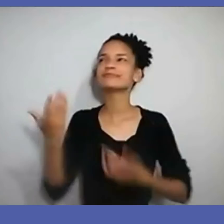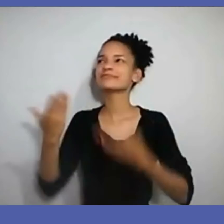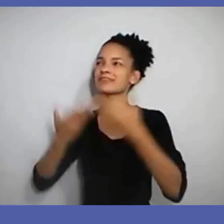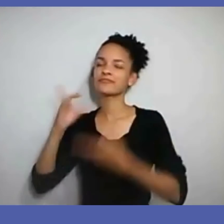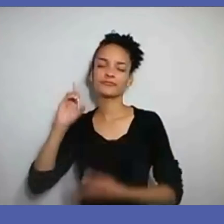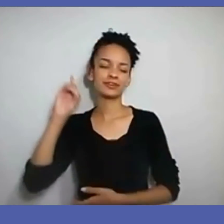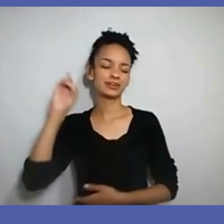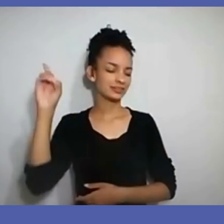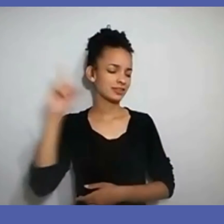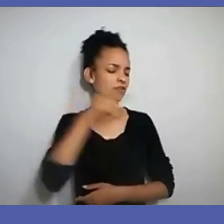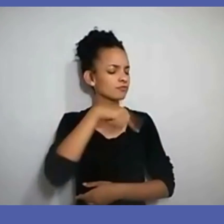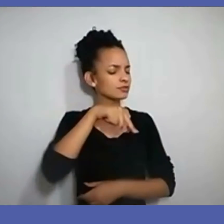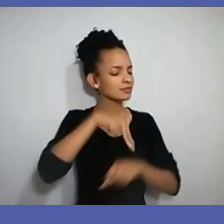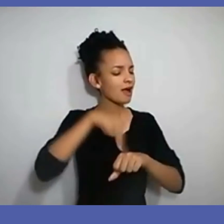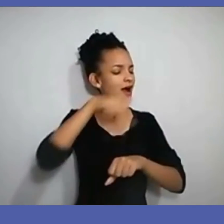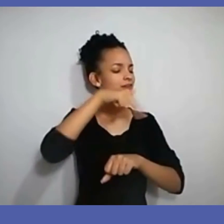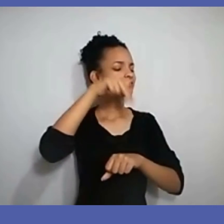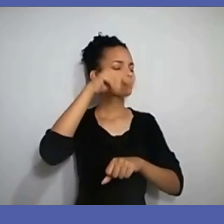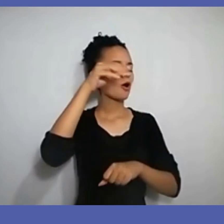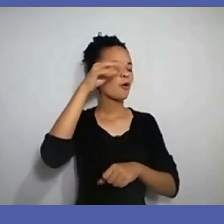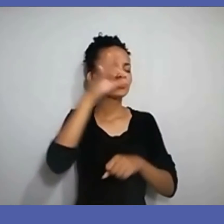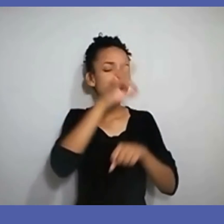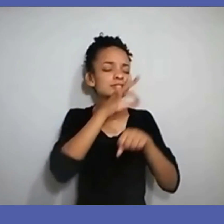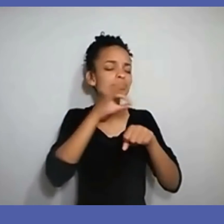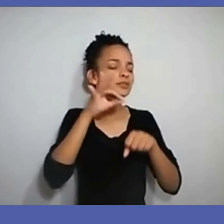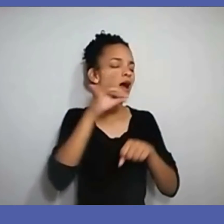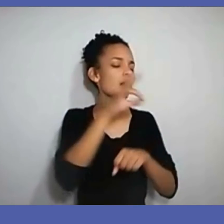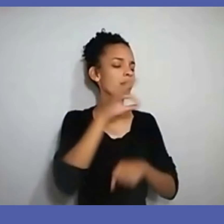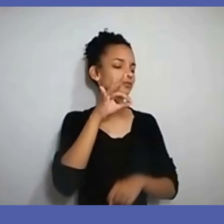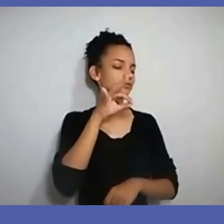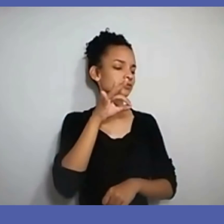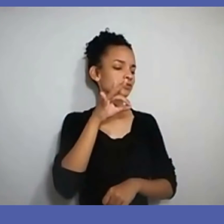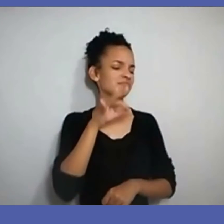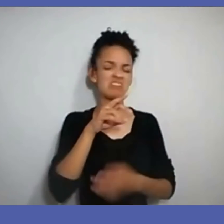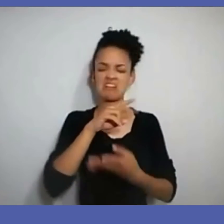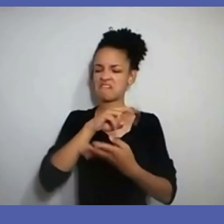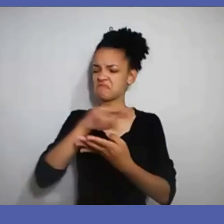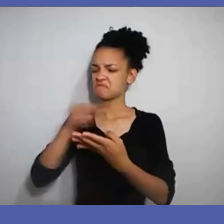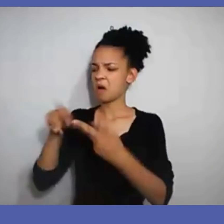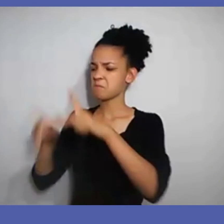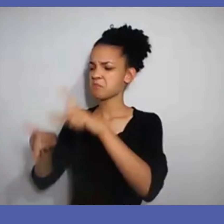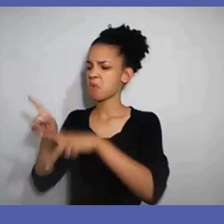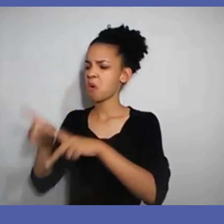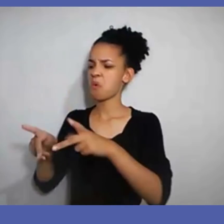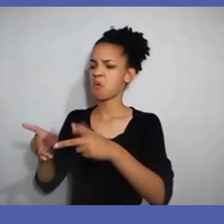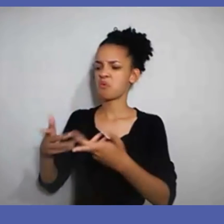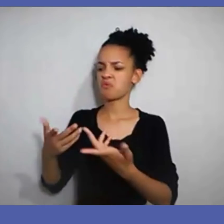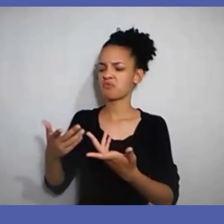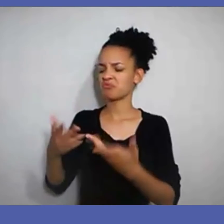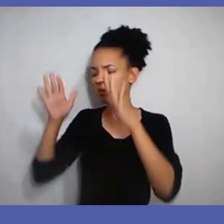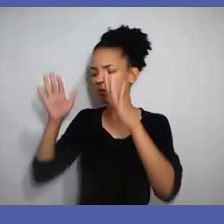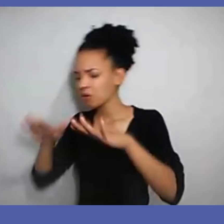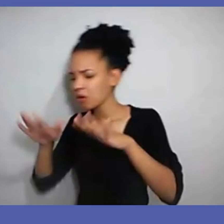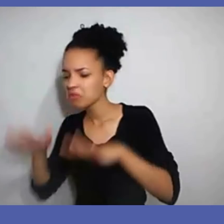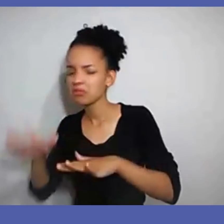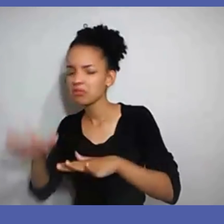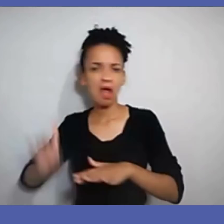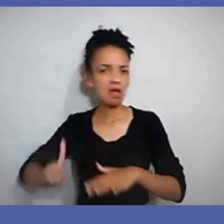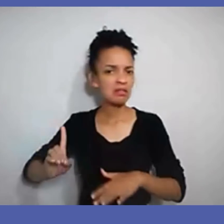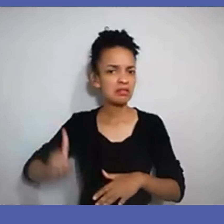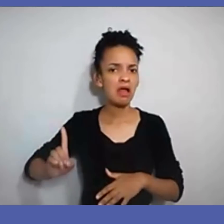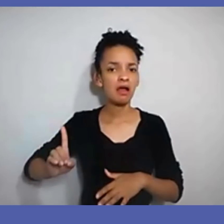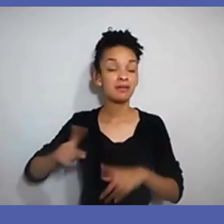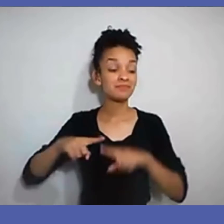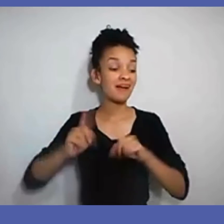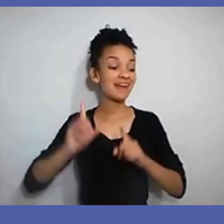santa. Dentre tantas nações pagãs, Deus finalmente consegue uma nação que é santa,